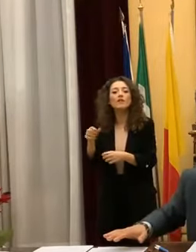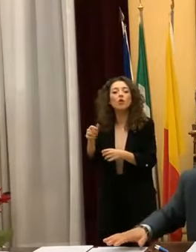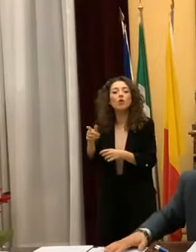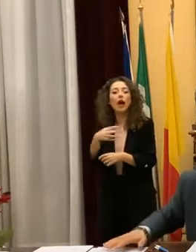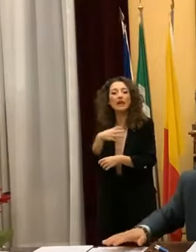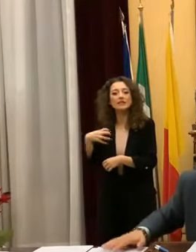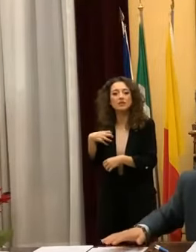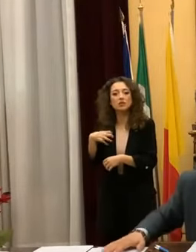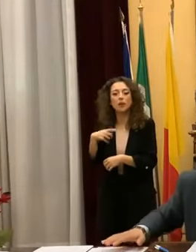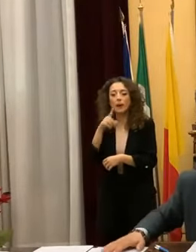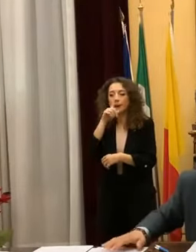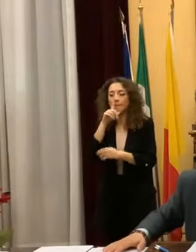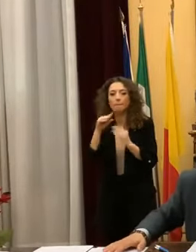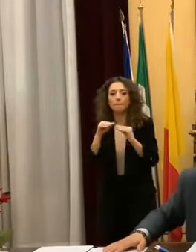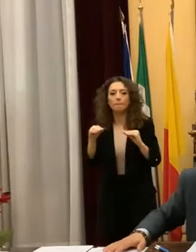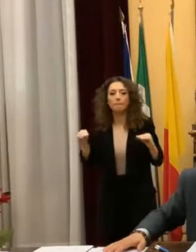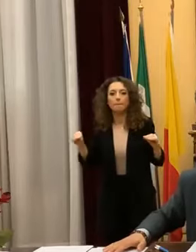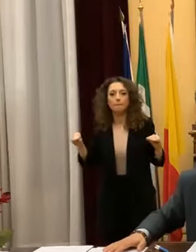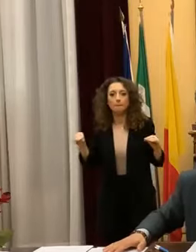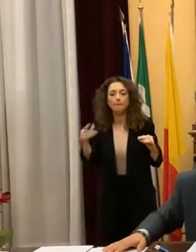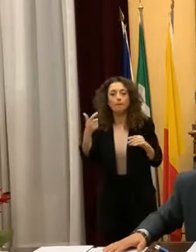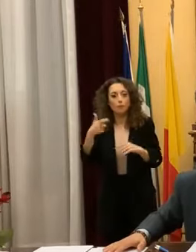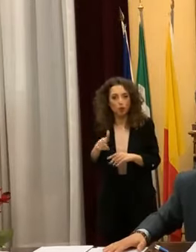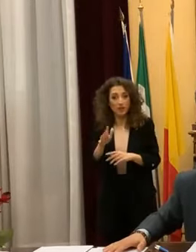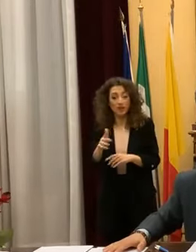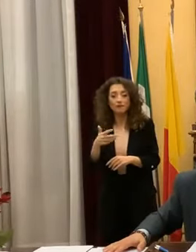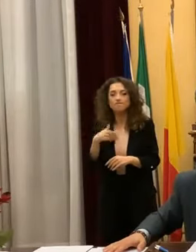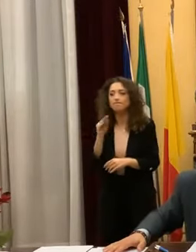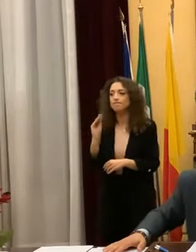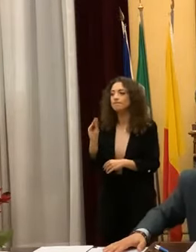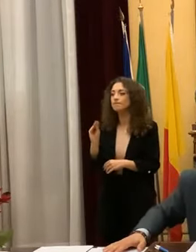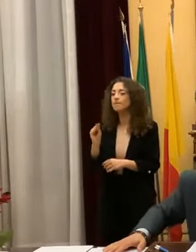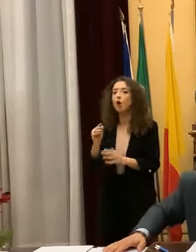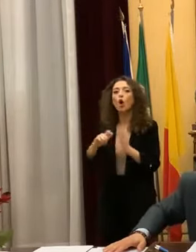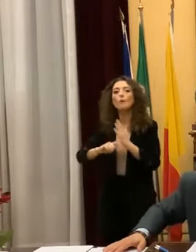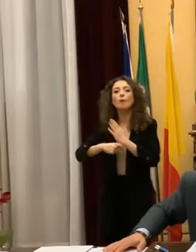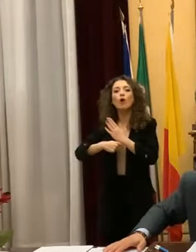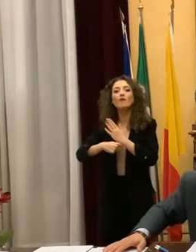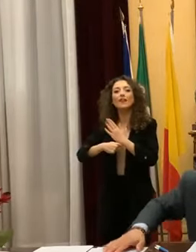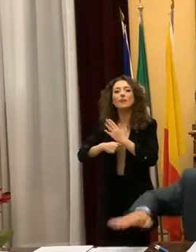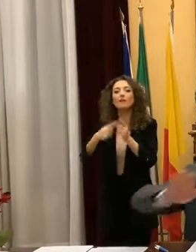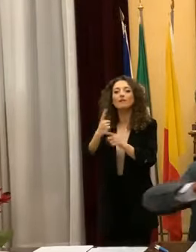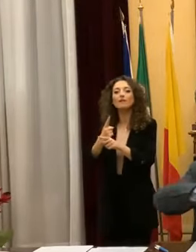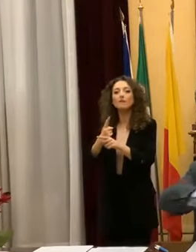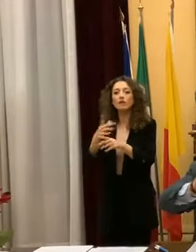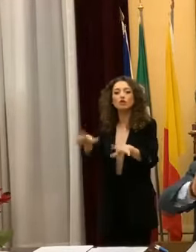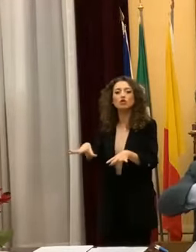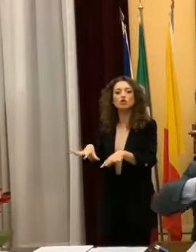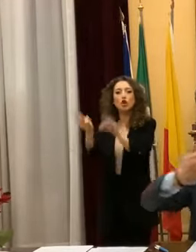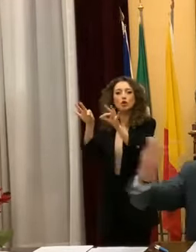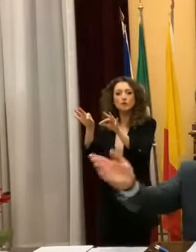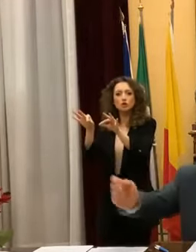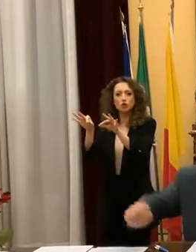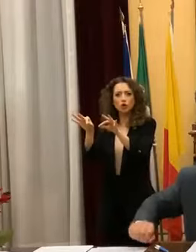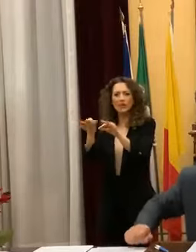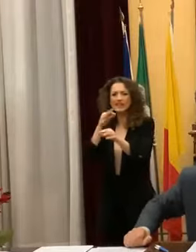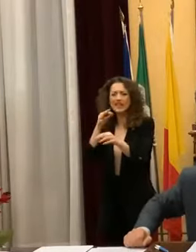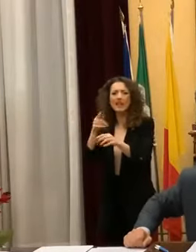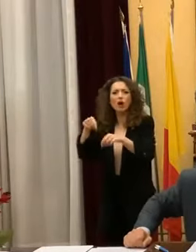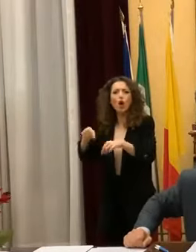perché leggeremo ora il provvedimento di sospensione che è stato notificato qualche ora fa di Lapaglia. Lapaglia è stato sospeso, non è più dirigente